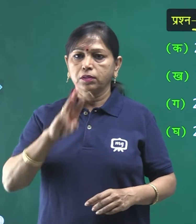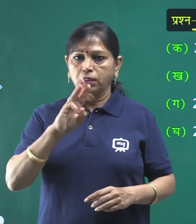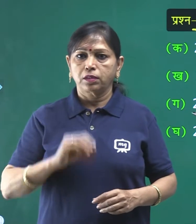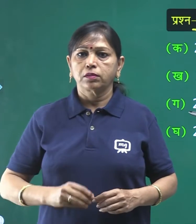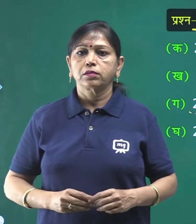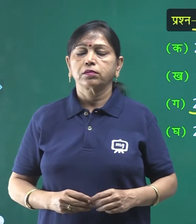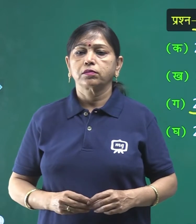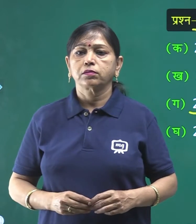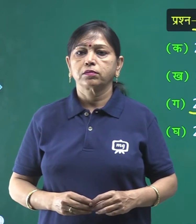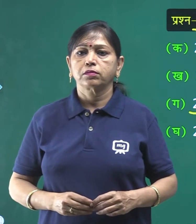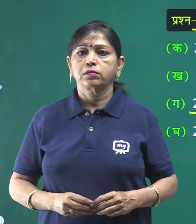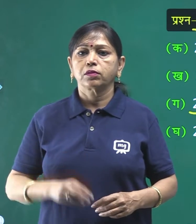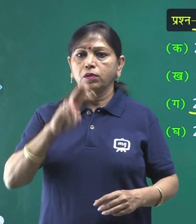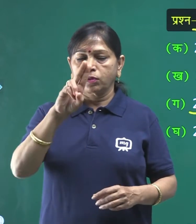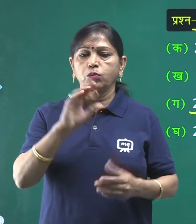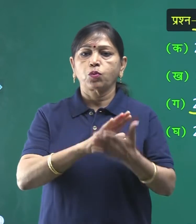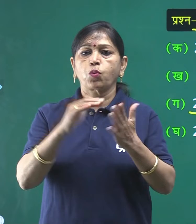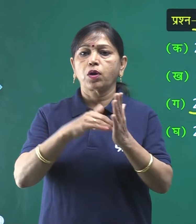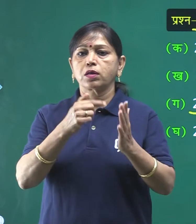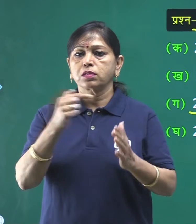3 2 हर्ट्ज से